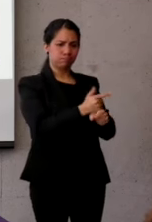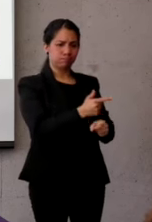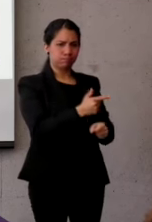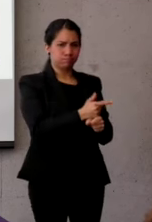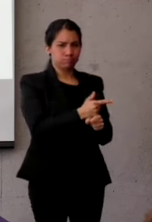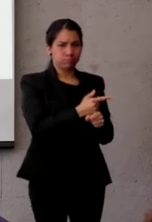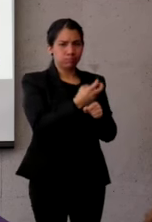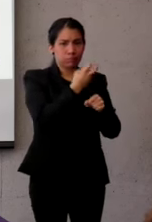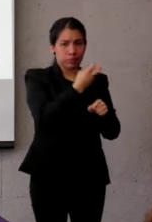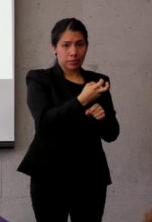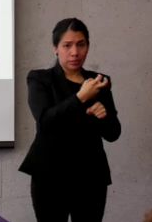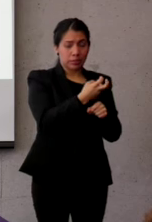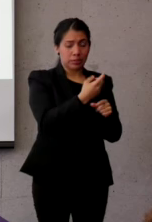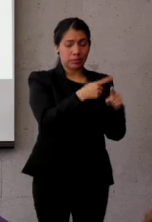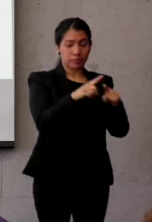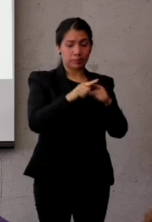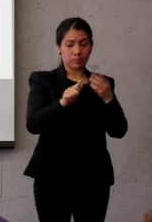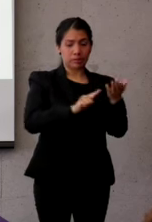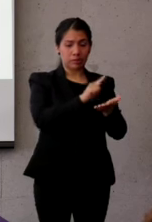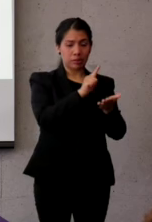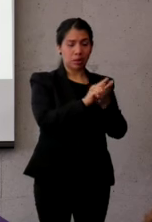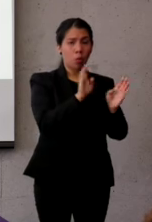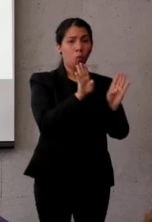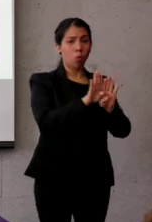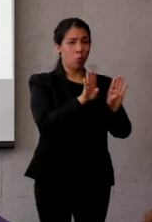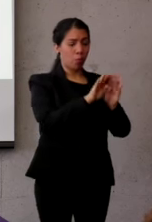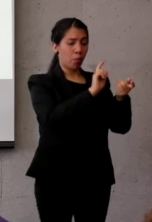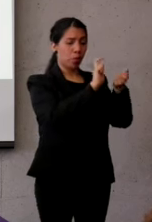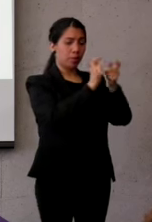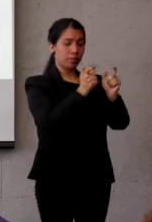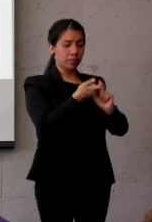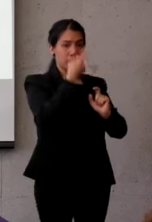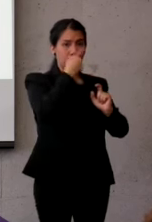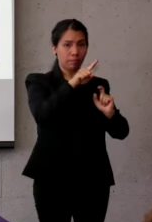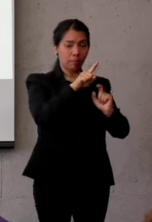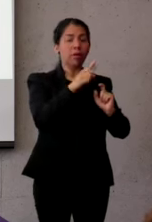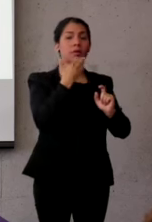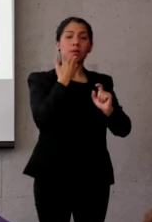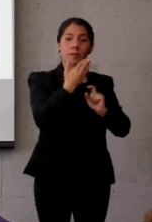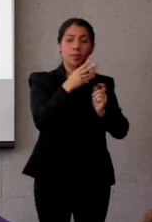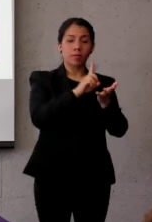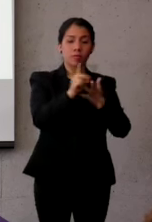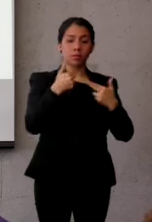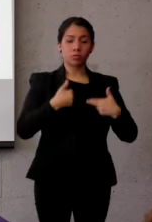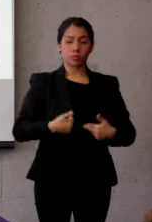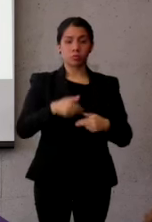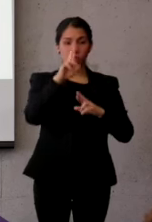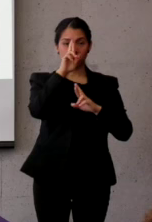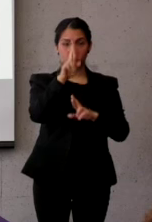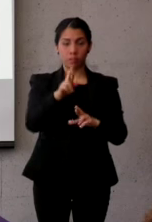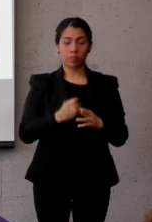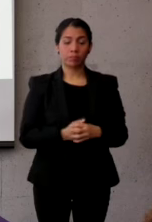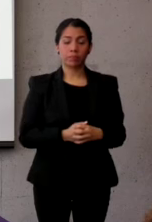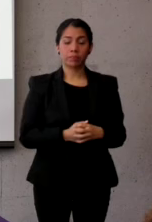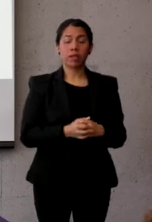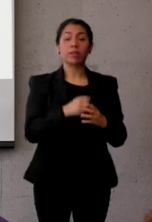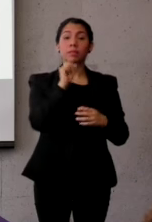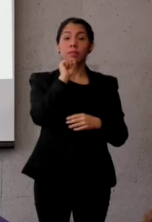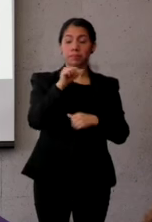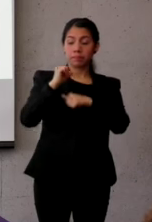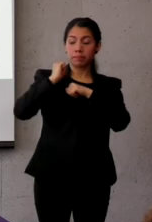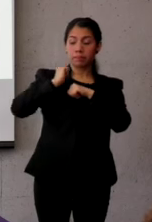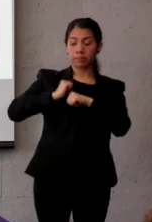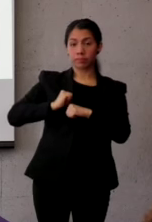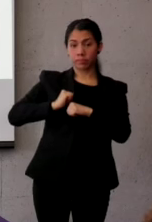marco convencional o su interpretación. La autoridad judicial competente debe contar con